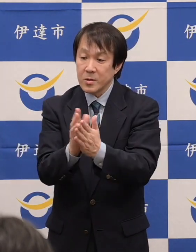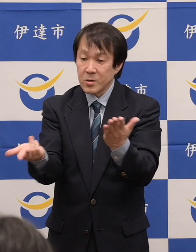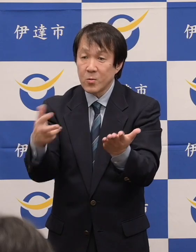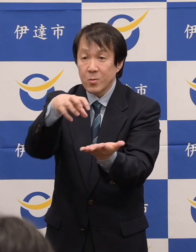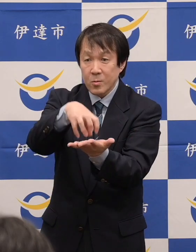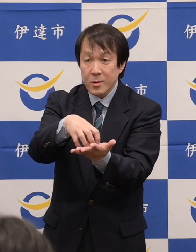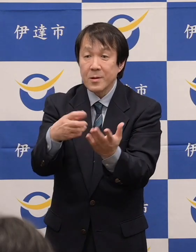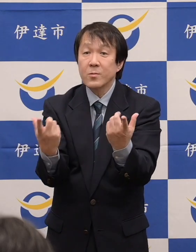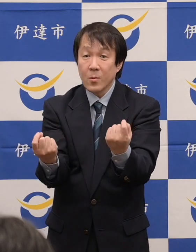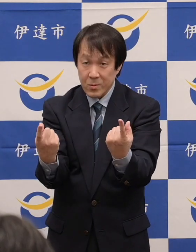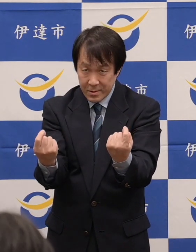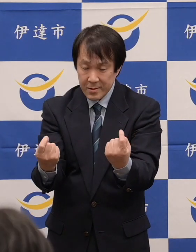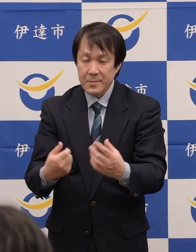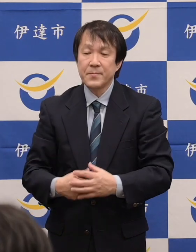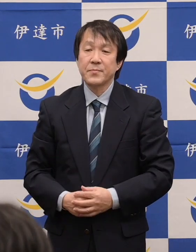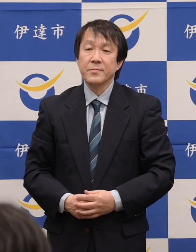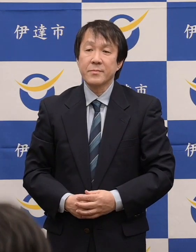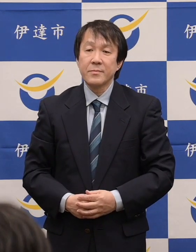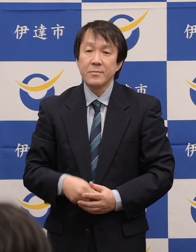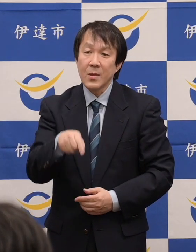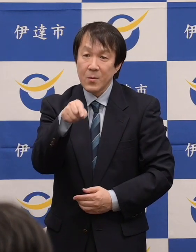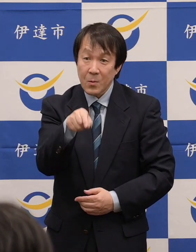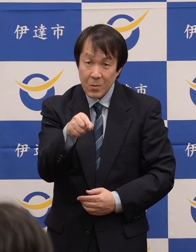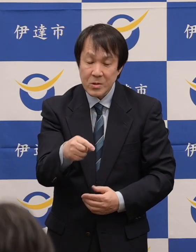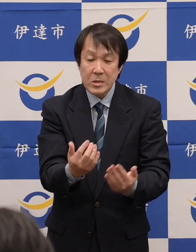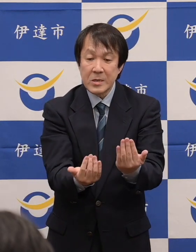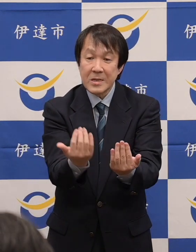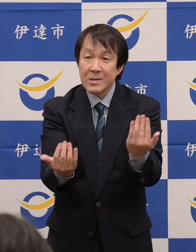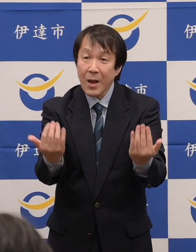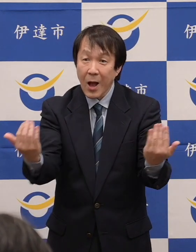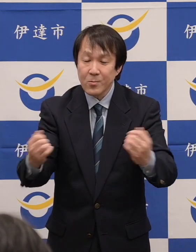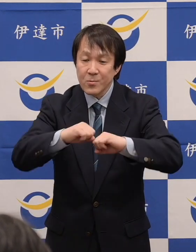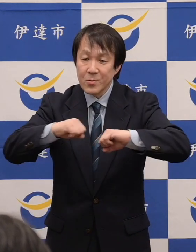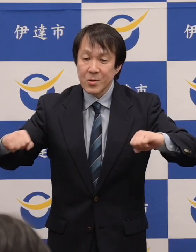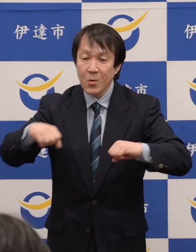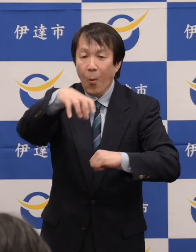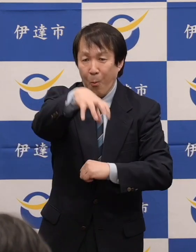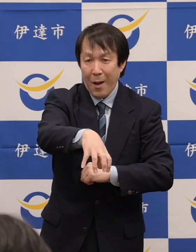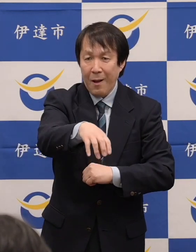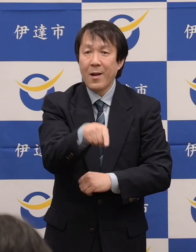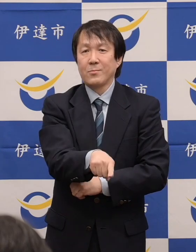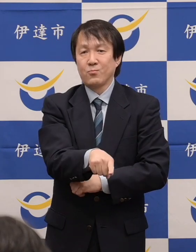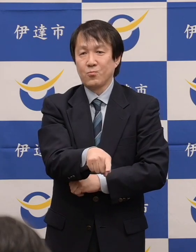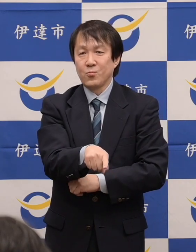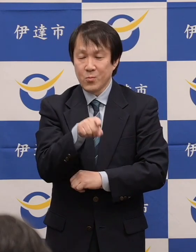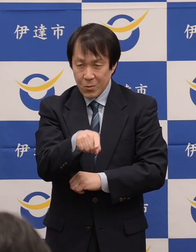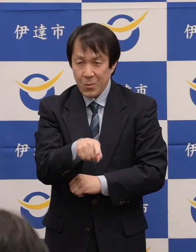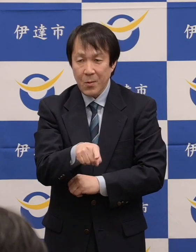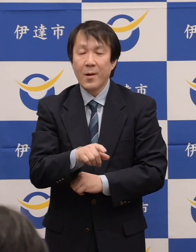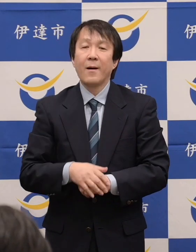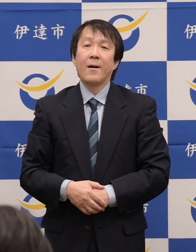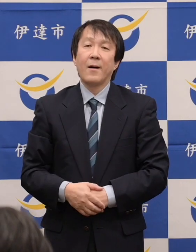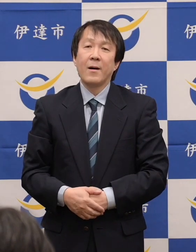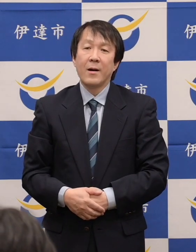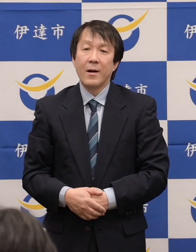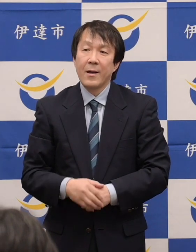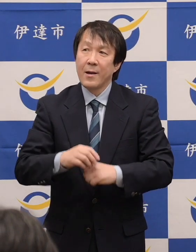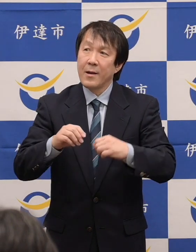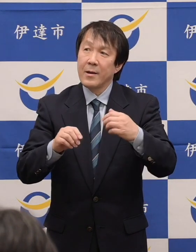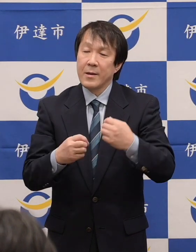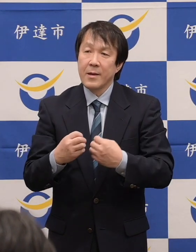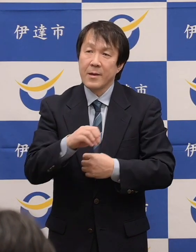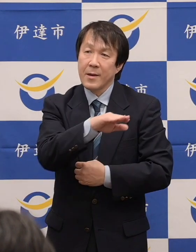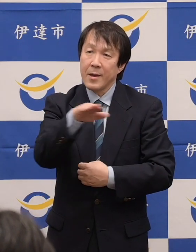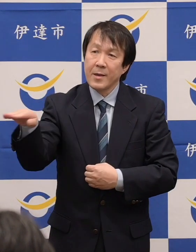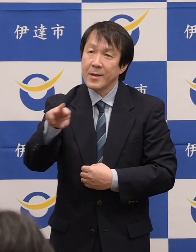ます。ここにですね、芝生広場というのがあります。この芝生広場につきましては、平成30